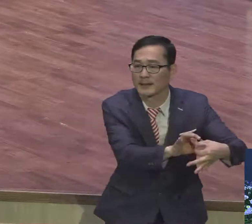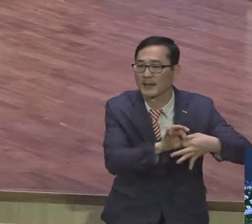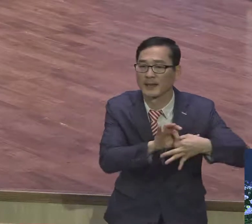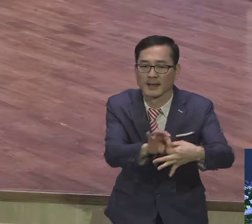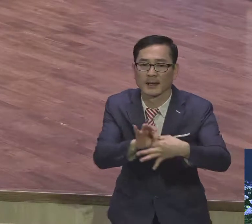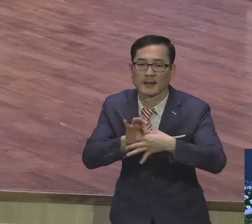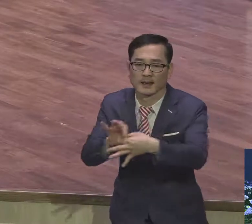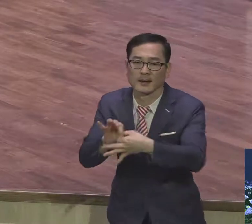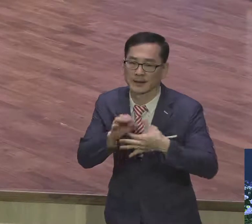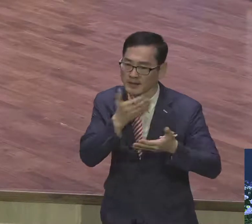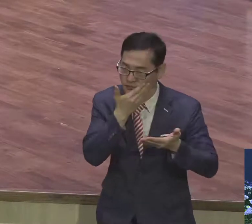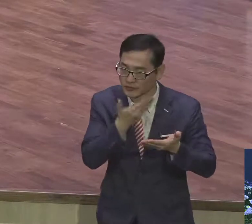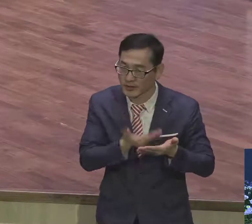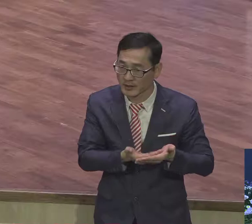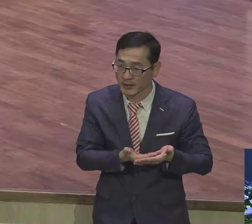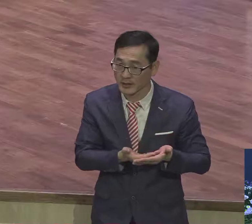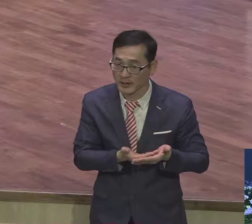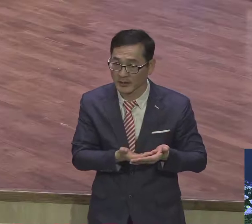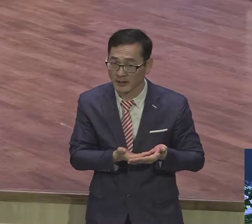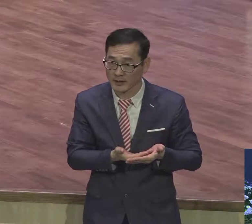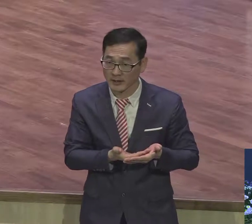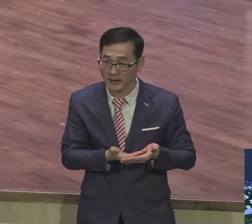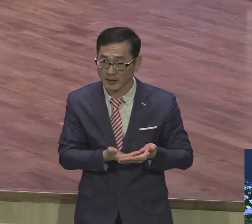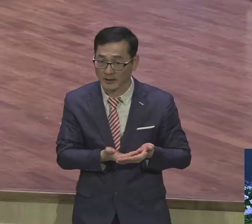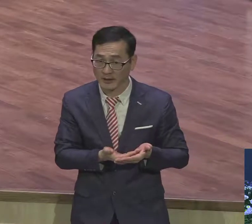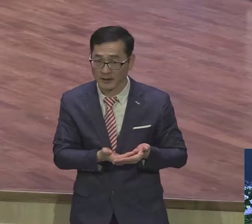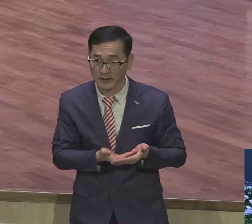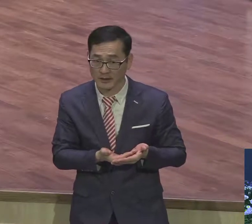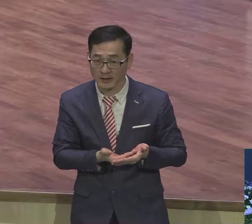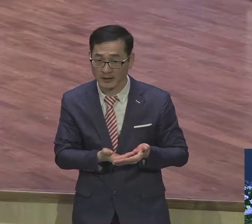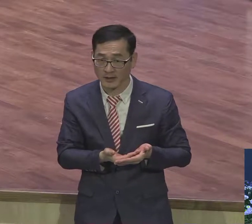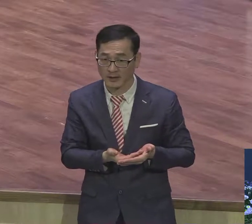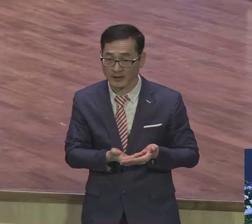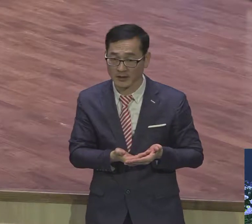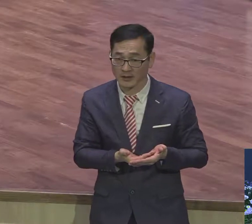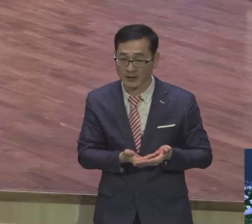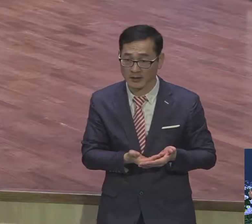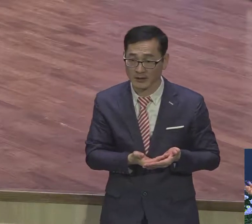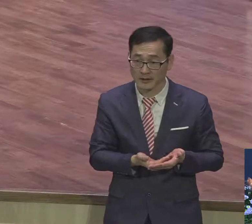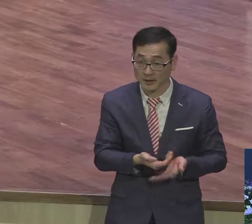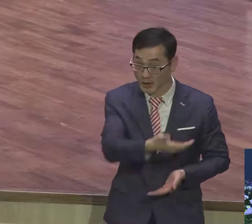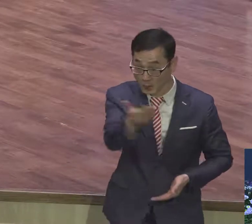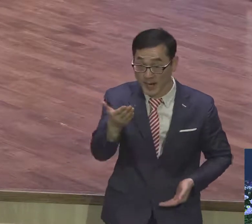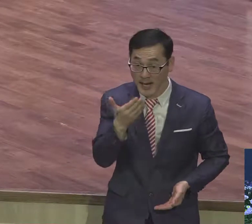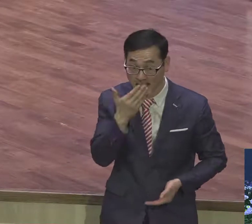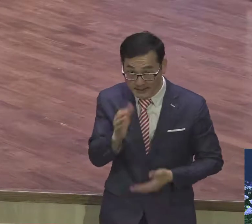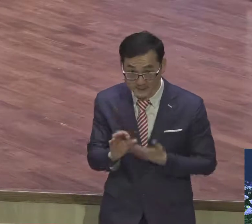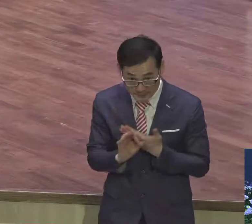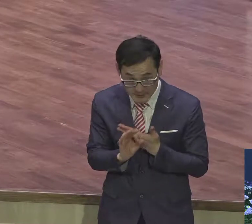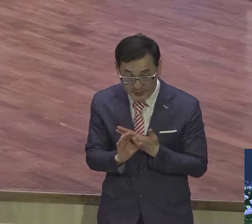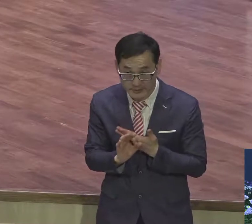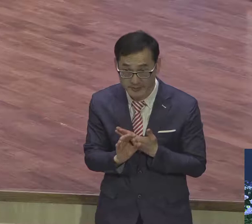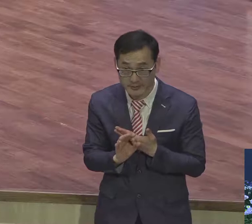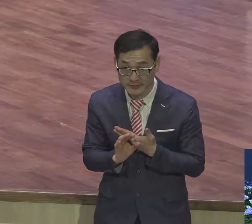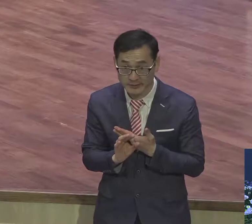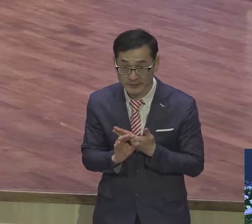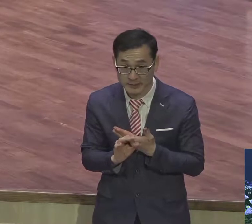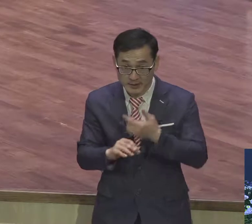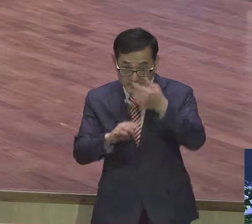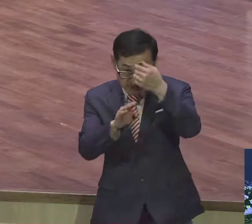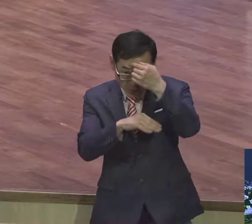당지와 폐걸이 짜라 그런 말이 아닙니다 여러분 할 수 있으면요 모든 성도에